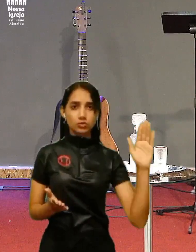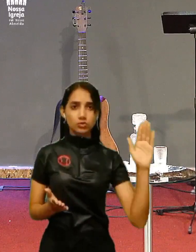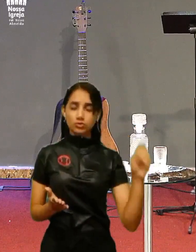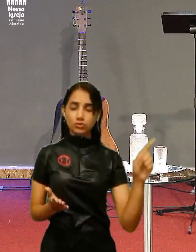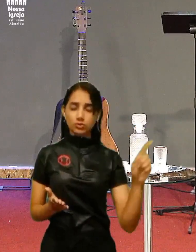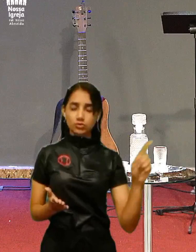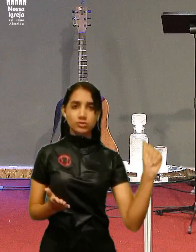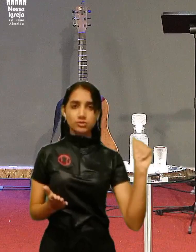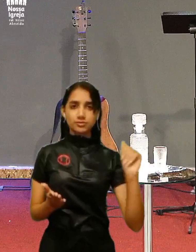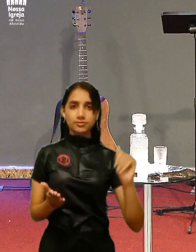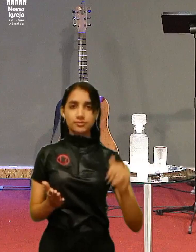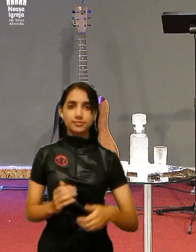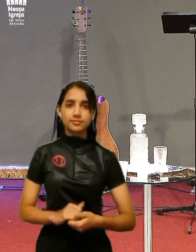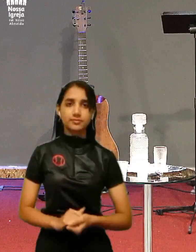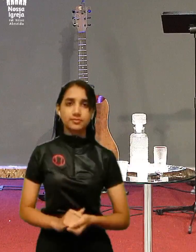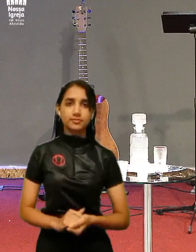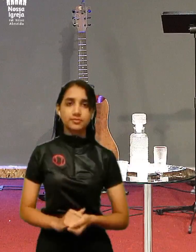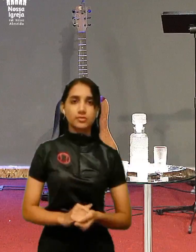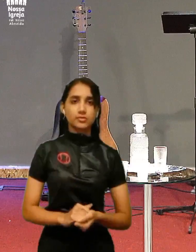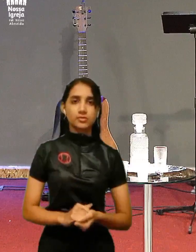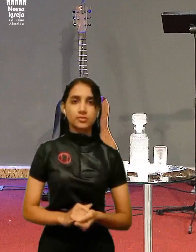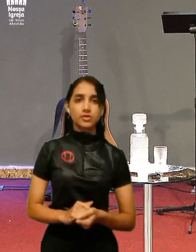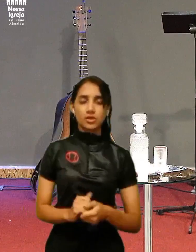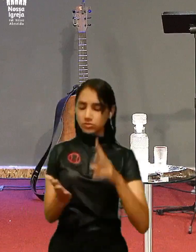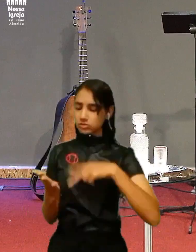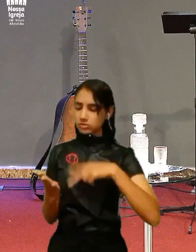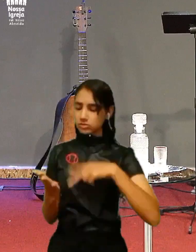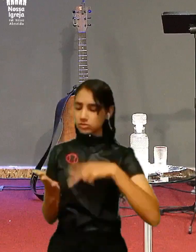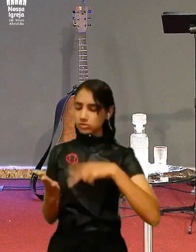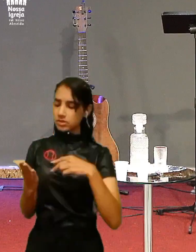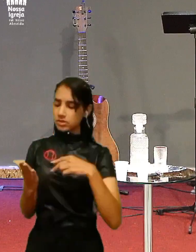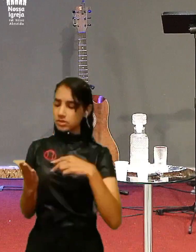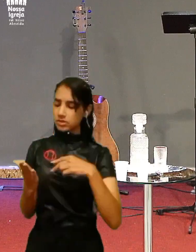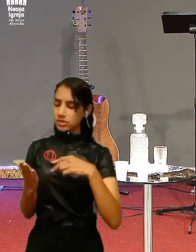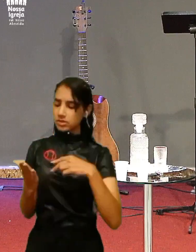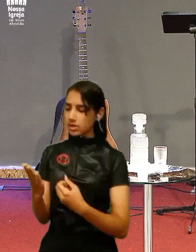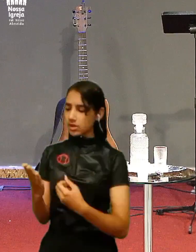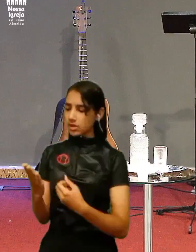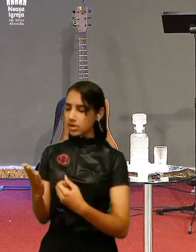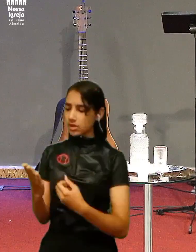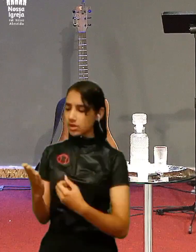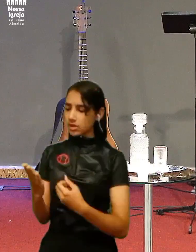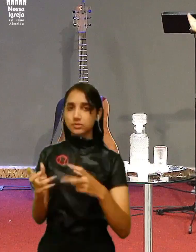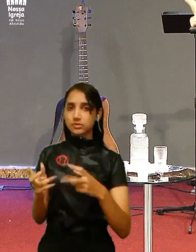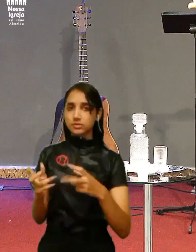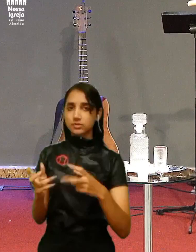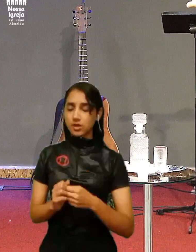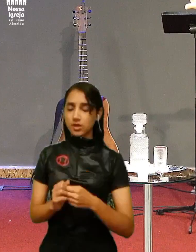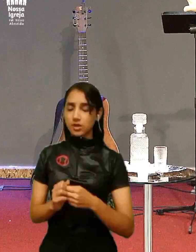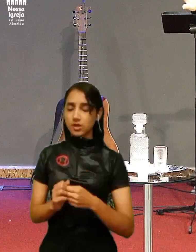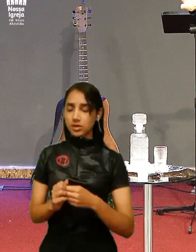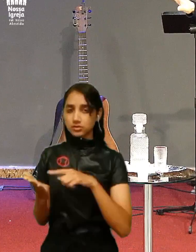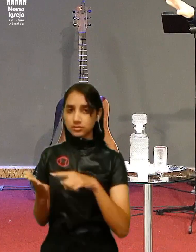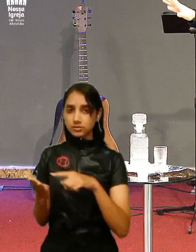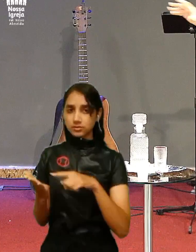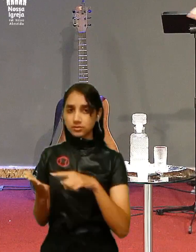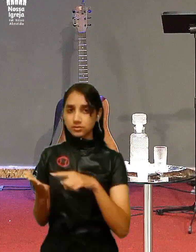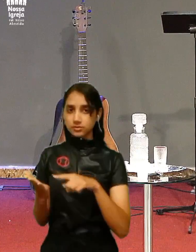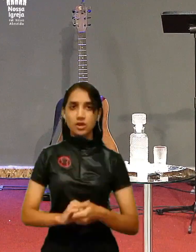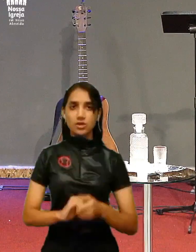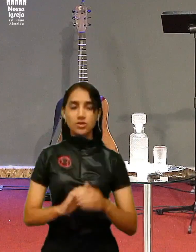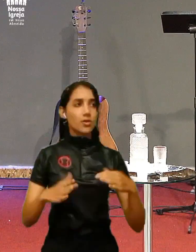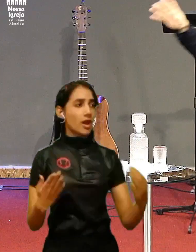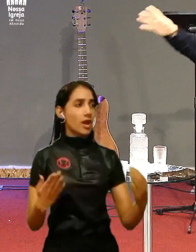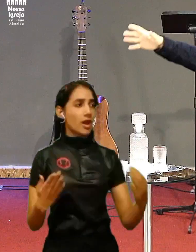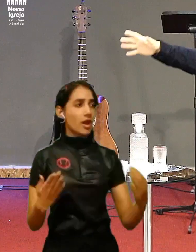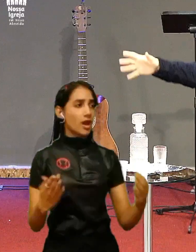irmãos, é só: e a gente saiu daqui e foi orar em tal lugar, aí acabou fechada a igreja, a gente saiu e foi para outra igreja, aí ficamos sabendo